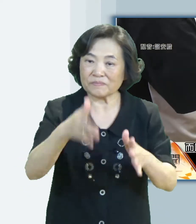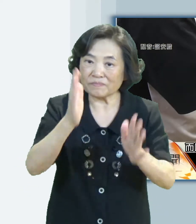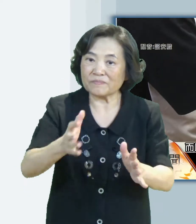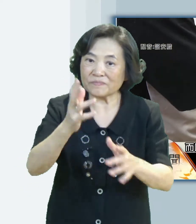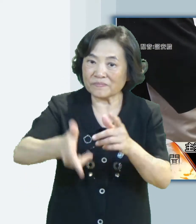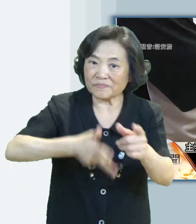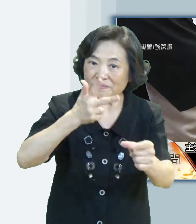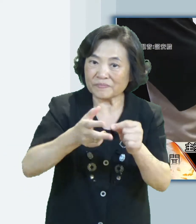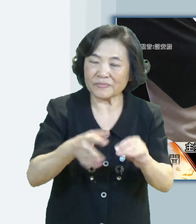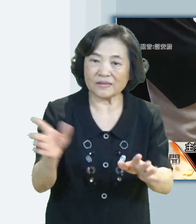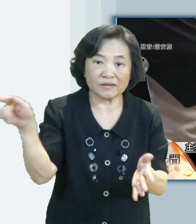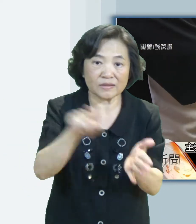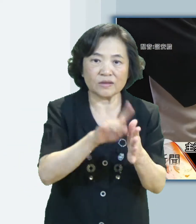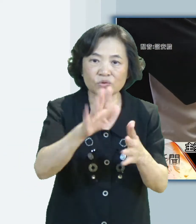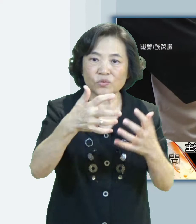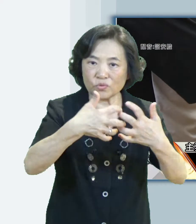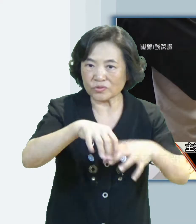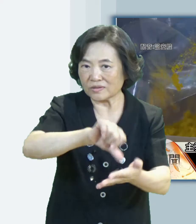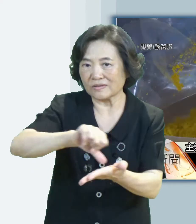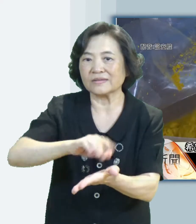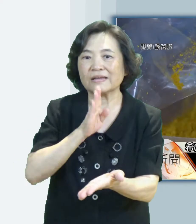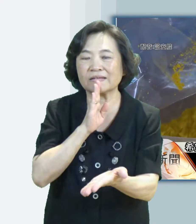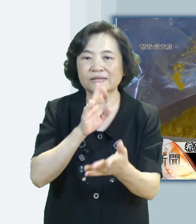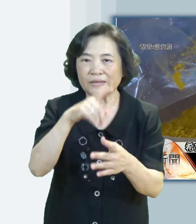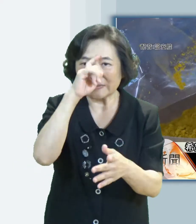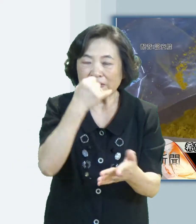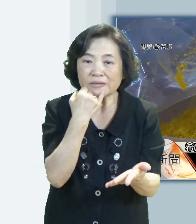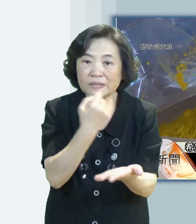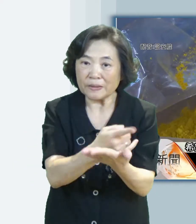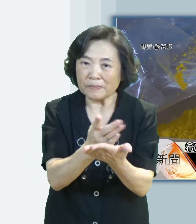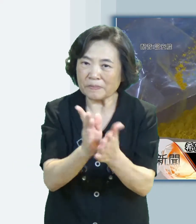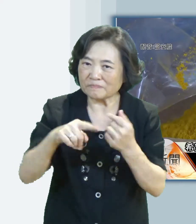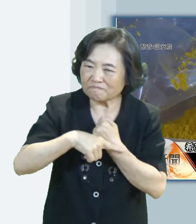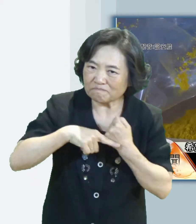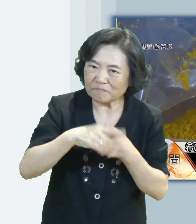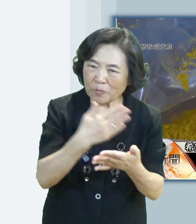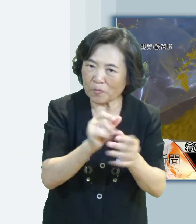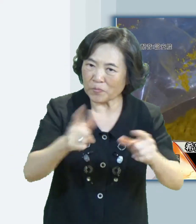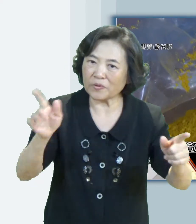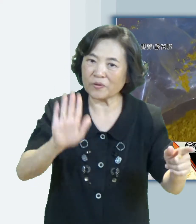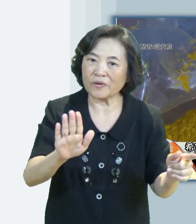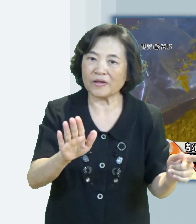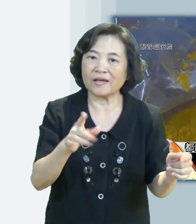立七年来，主要是推广有机生产，希望每种个个开发个较多